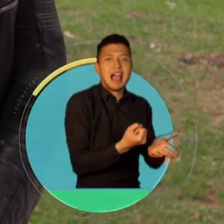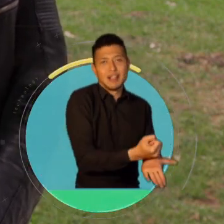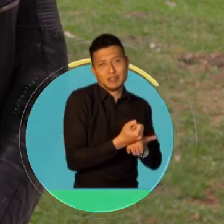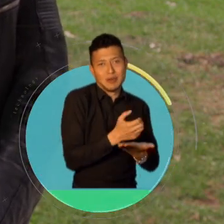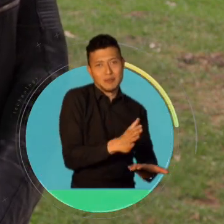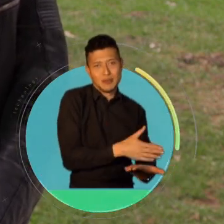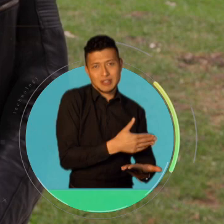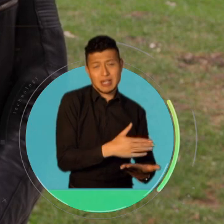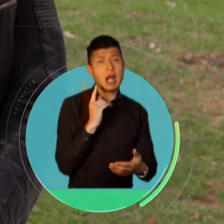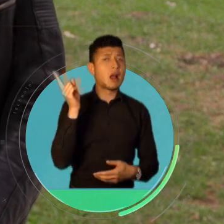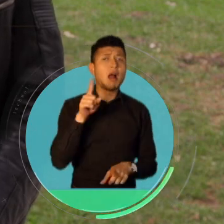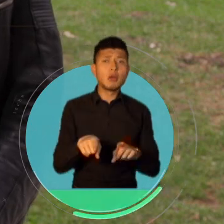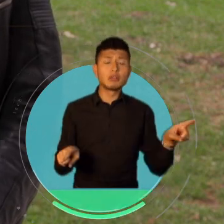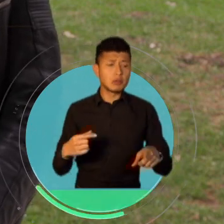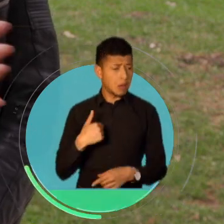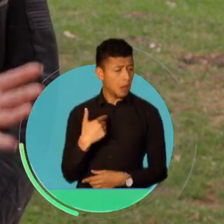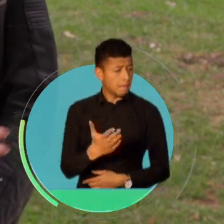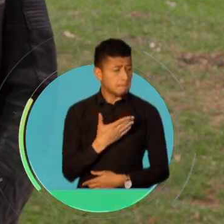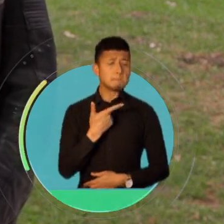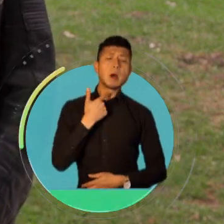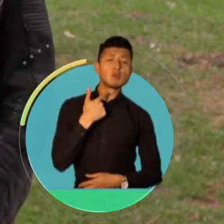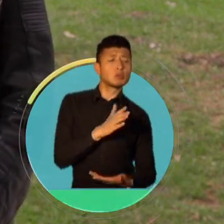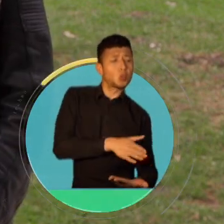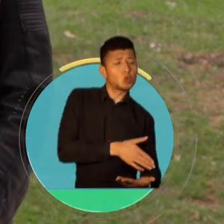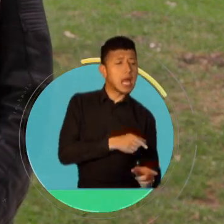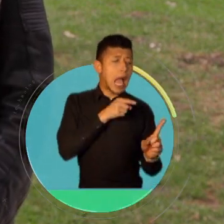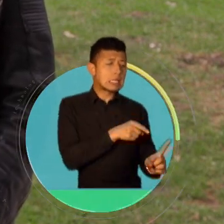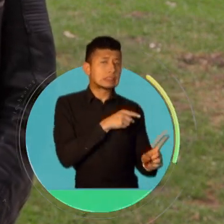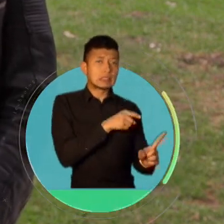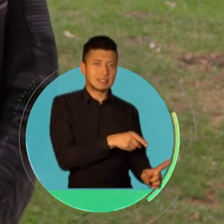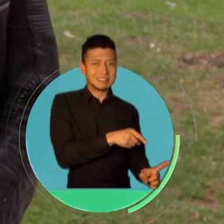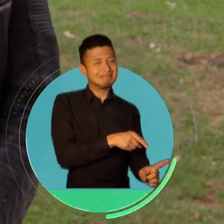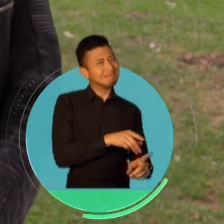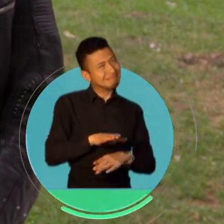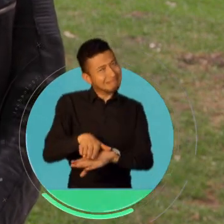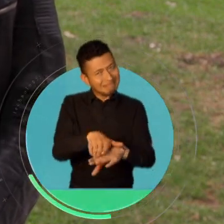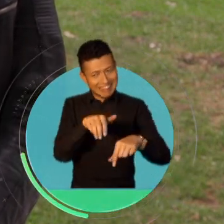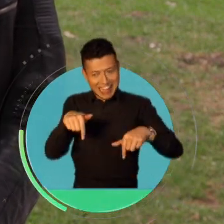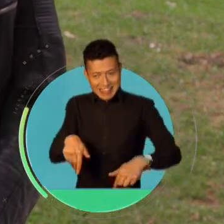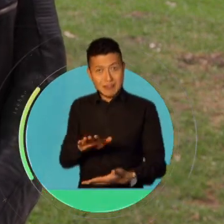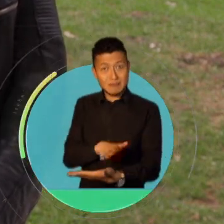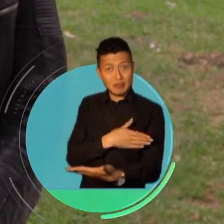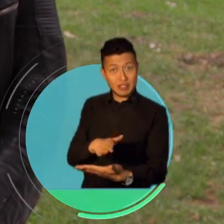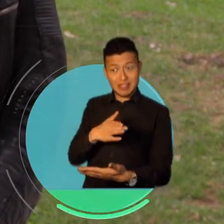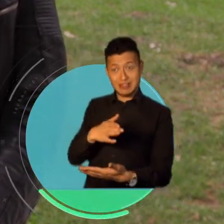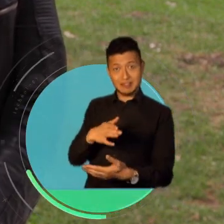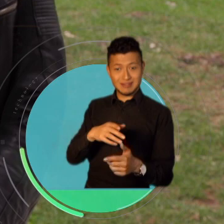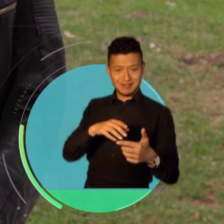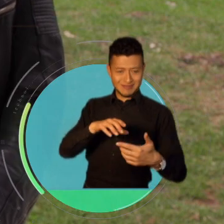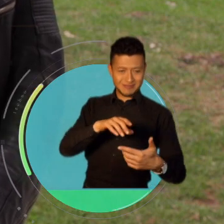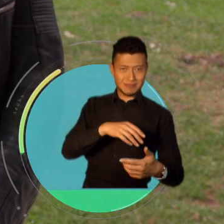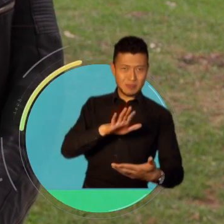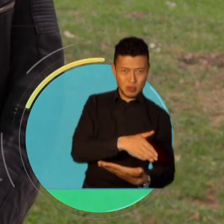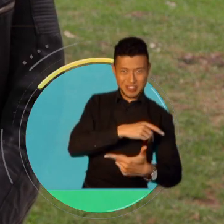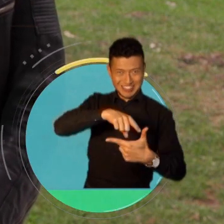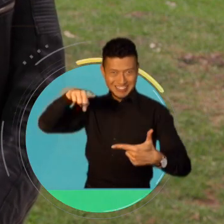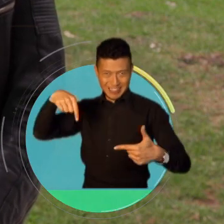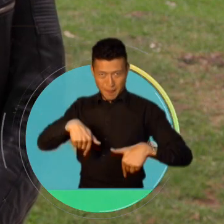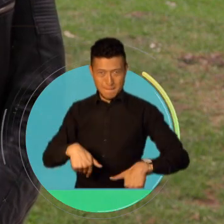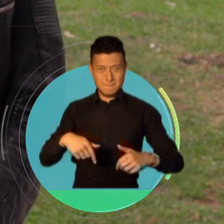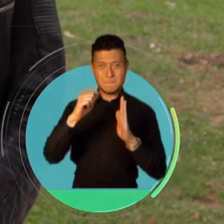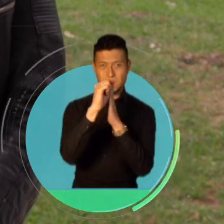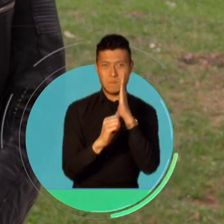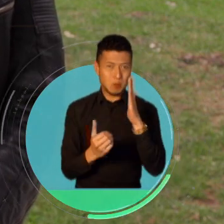absolutamente todo pero a veces nos quedamos en los gustos que tenemos cada uno de nosotros y la invitación sería esta plataforma de music for life definitivamente